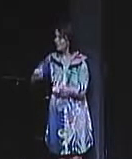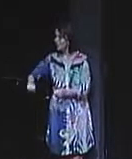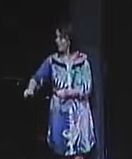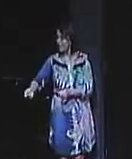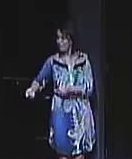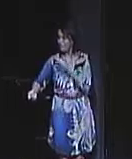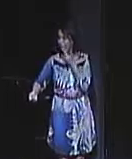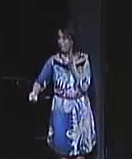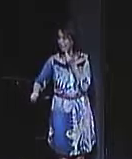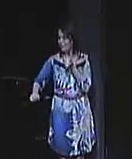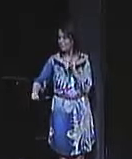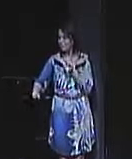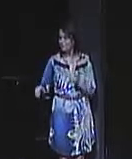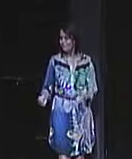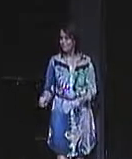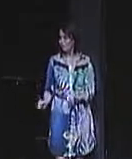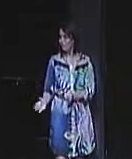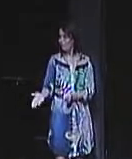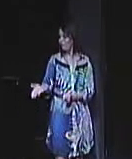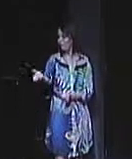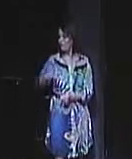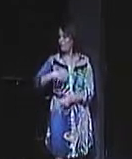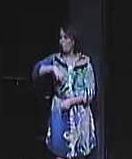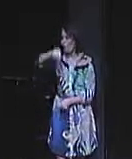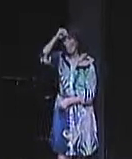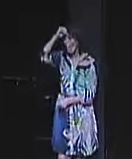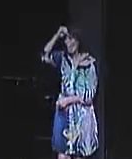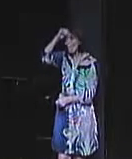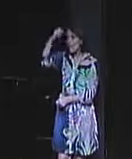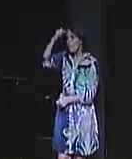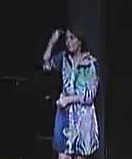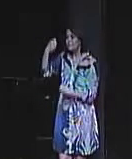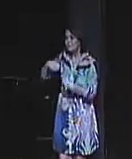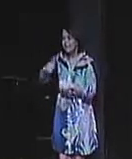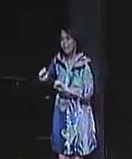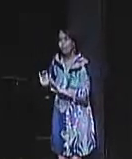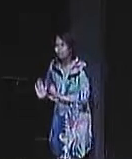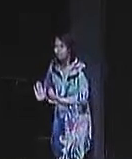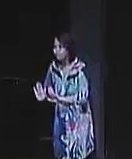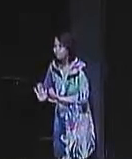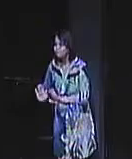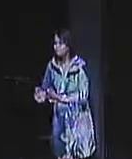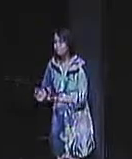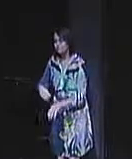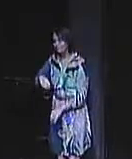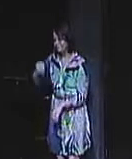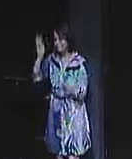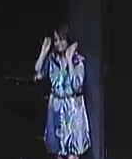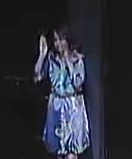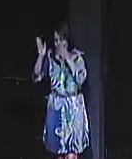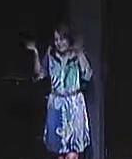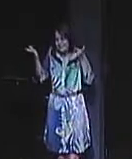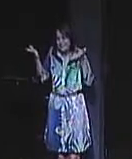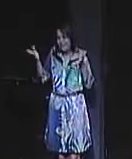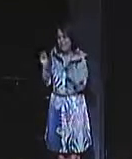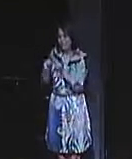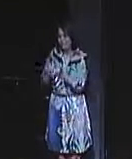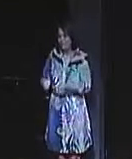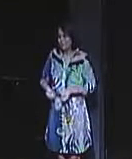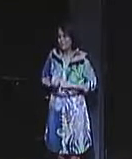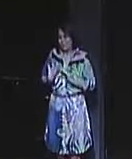suas próprias forças quem vai vencer o pecado está fazendo da mesma forma não entendeu ainda que o